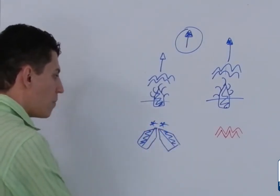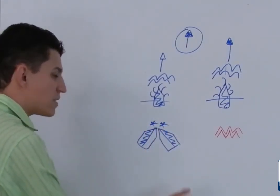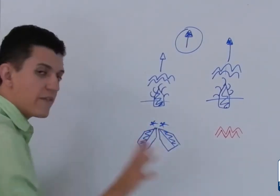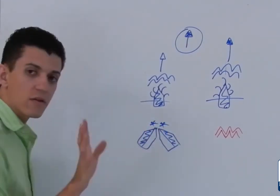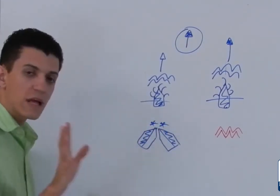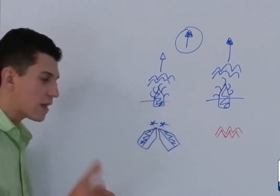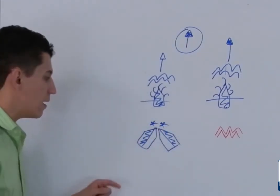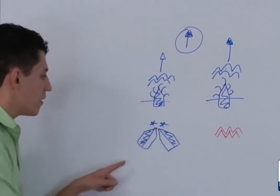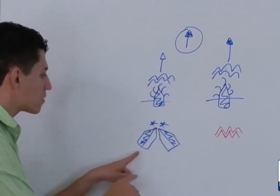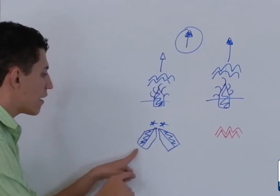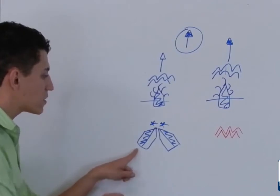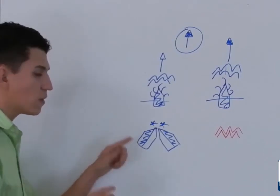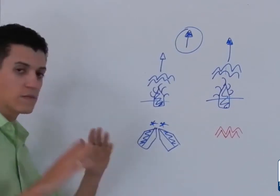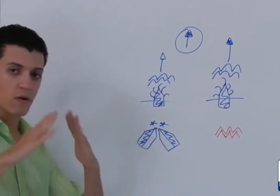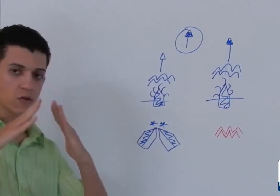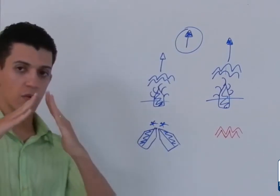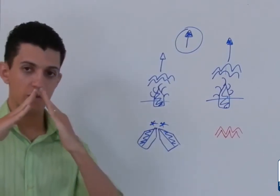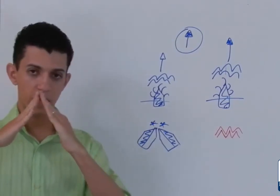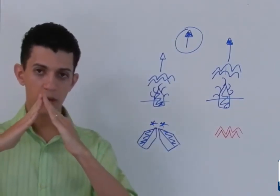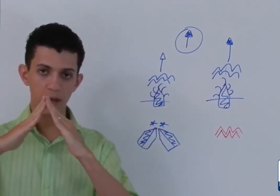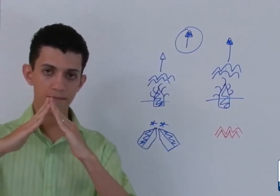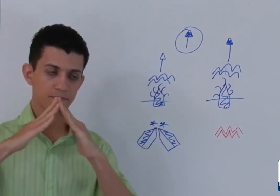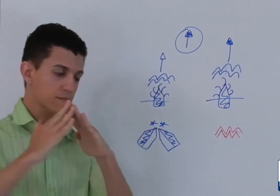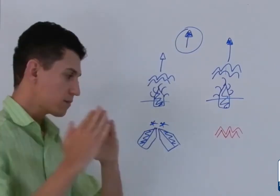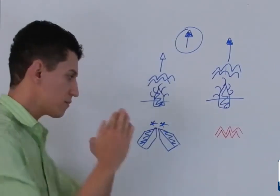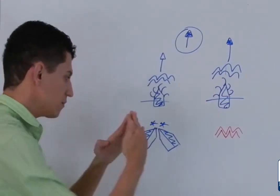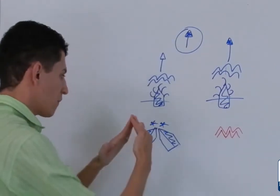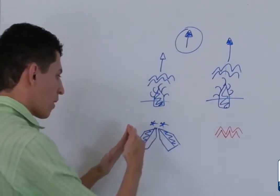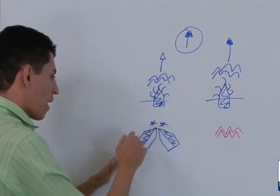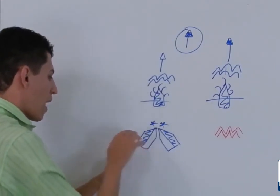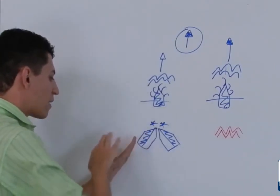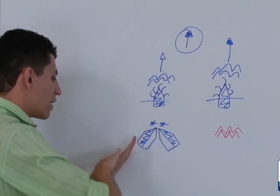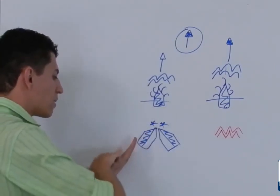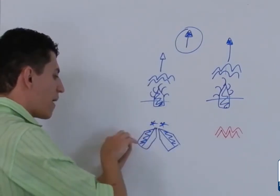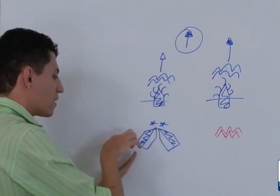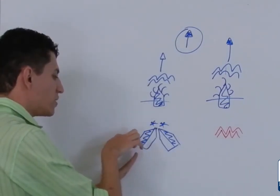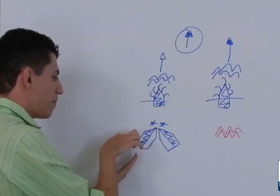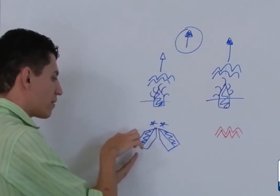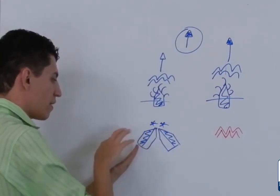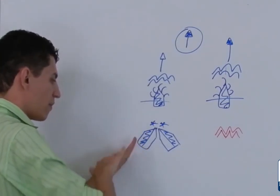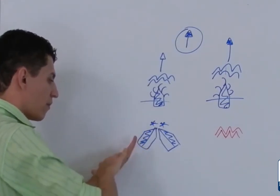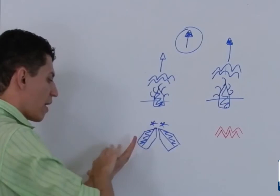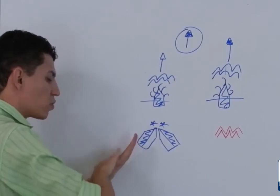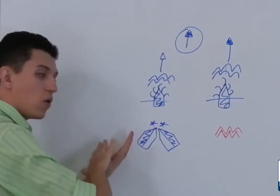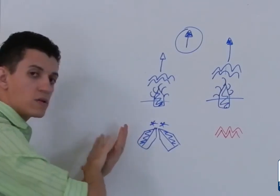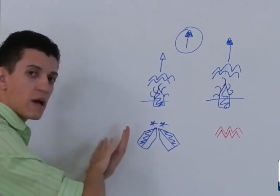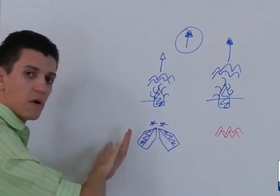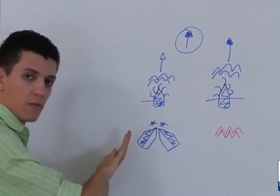Observe aqui o detalhe. Eu tenho as duas mãos, como eu tenho aqui. Aqui, essa parte preta da mão é o dorso da mão,